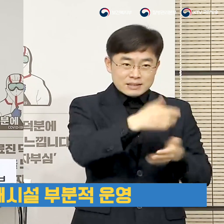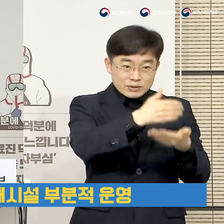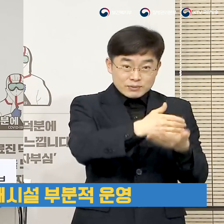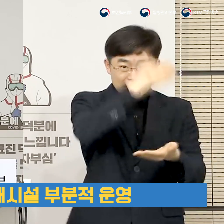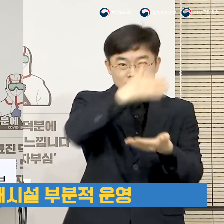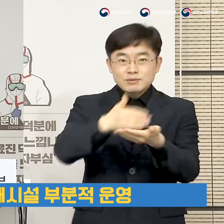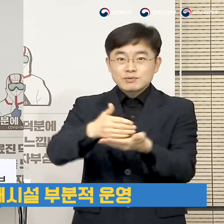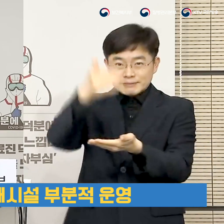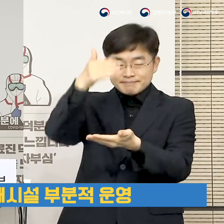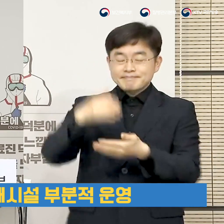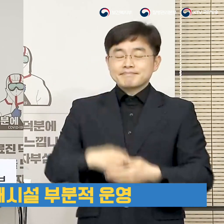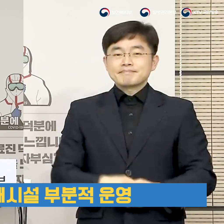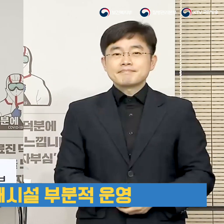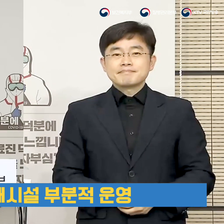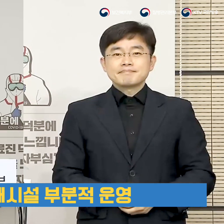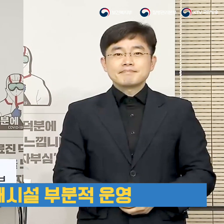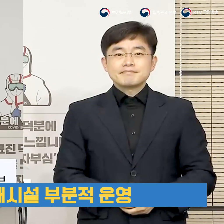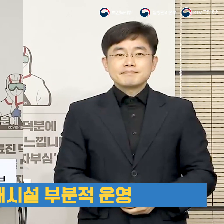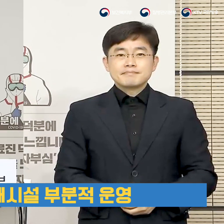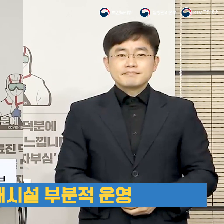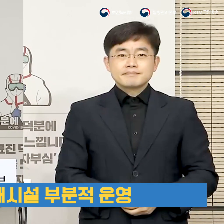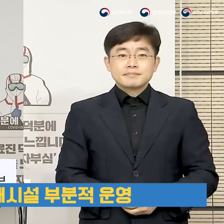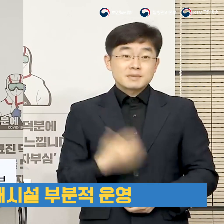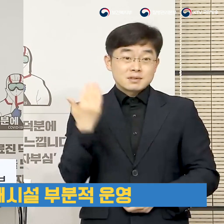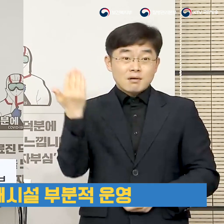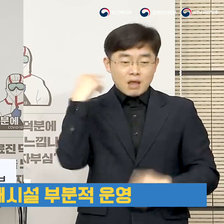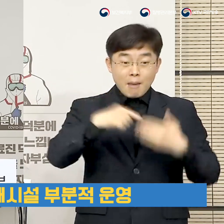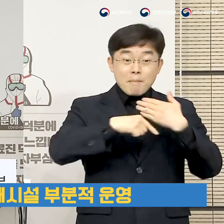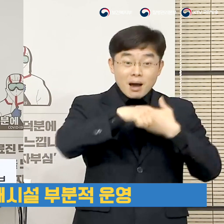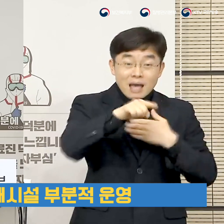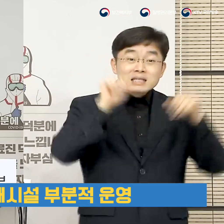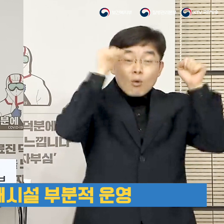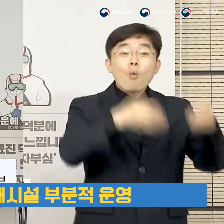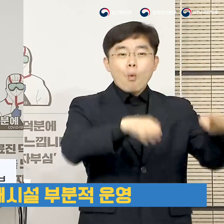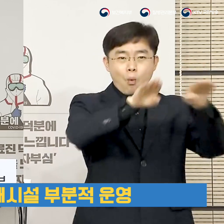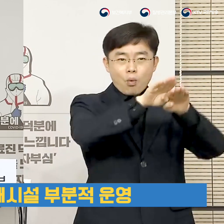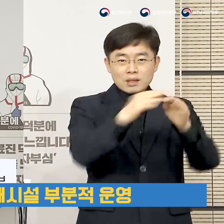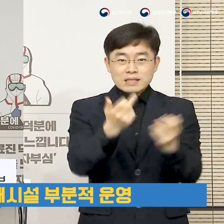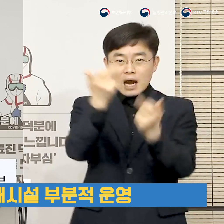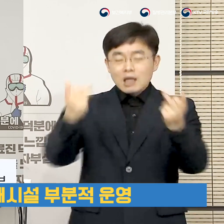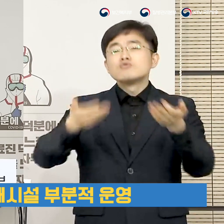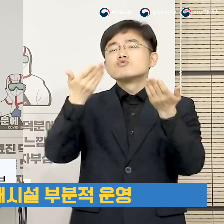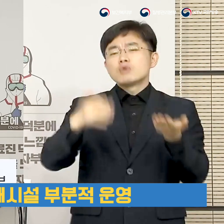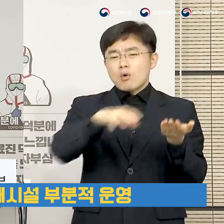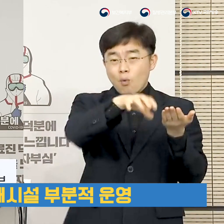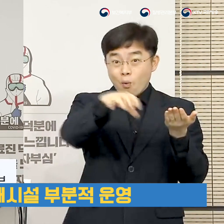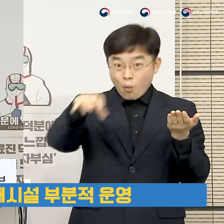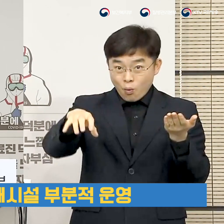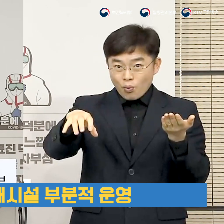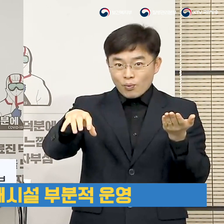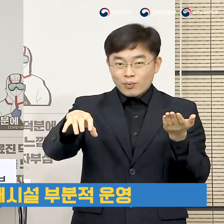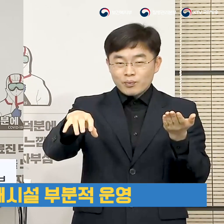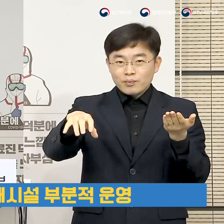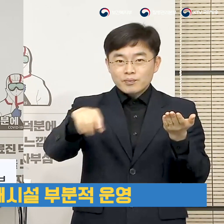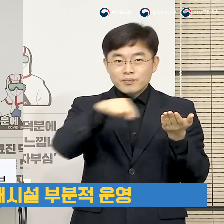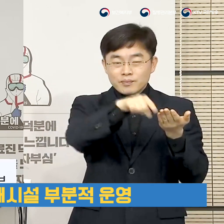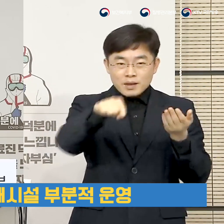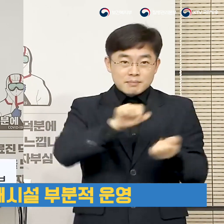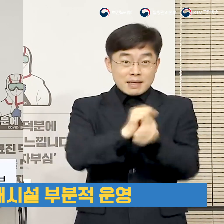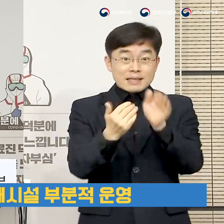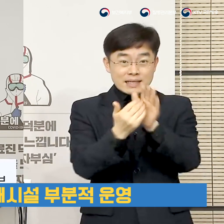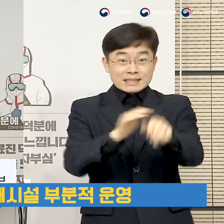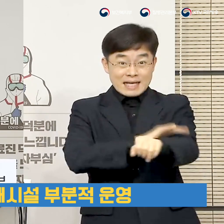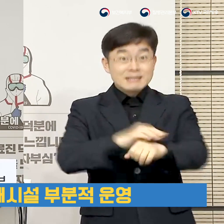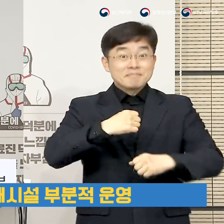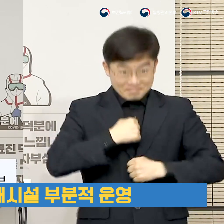재개할 예정입니다. 그간 실외 체육시설, 자연 휴양림 등 실외 시설은 방역